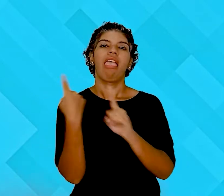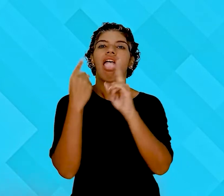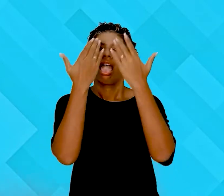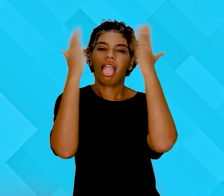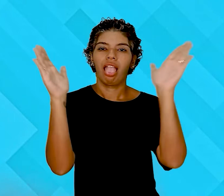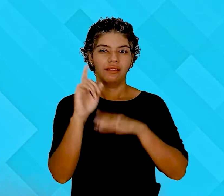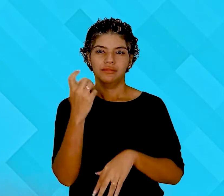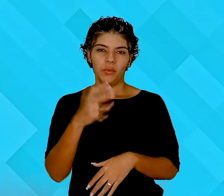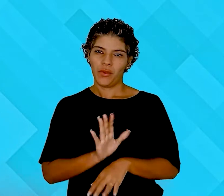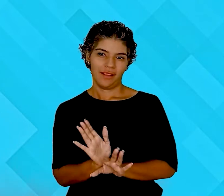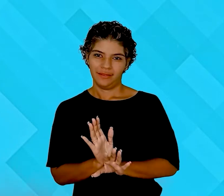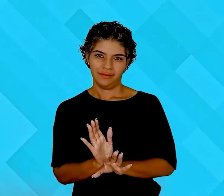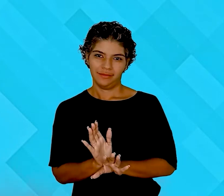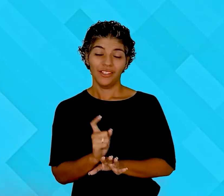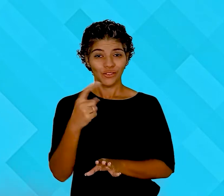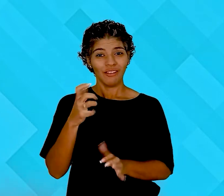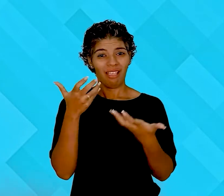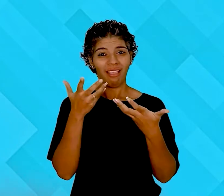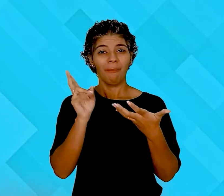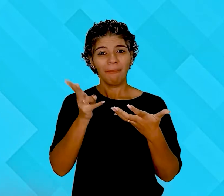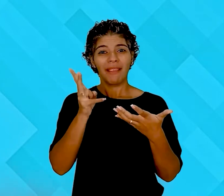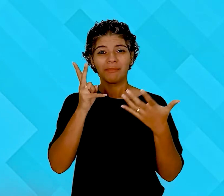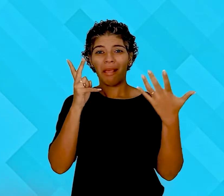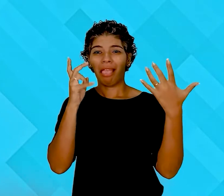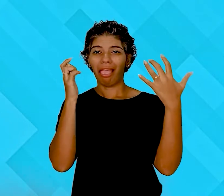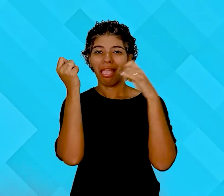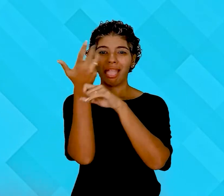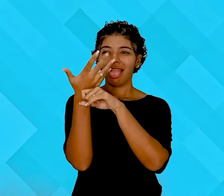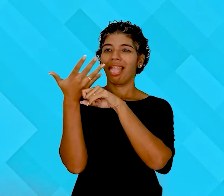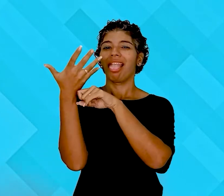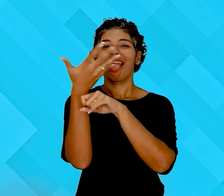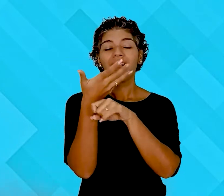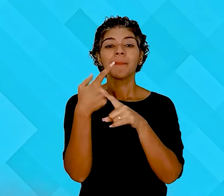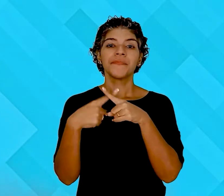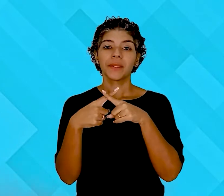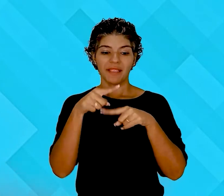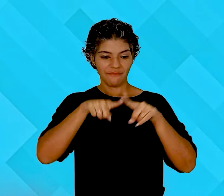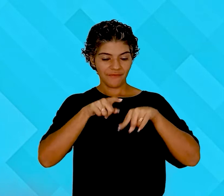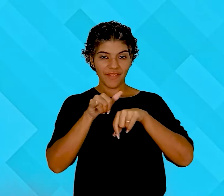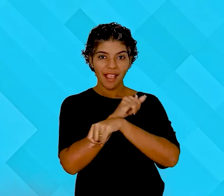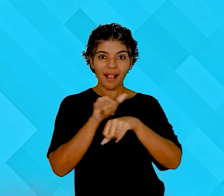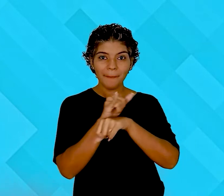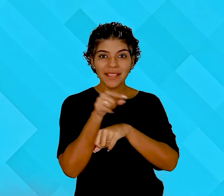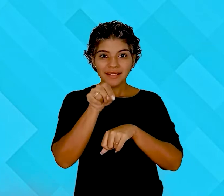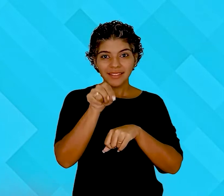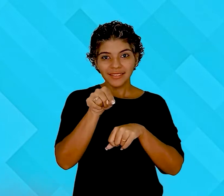né, as plataformas, elas querem que a pessoa fique ali o tempo inteiro, o máximo de tempo, economia da atenção.